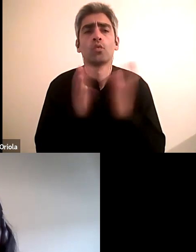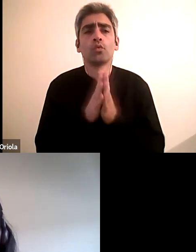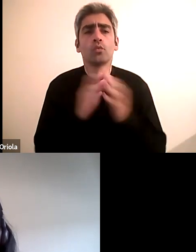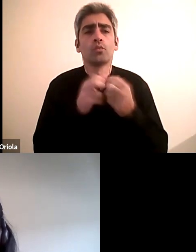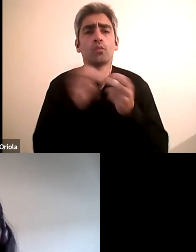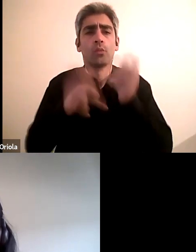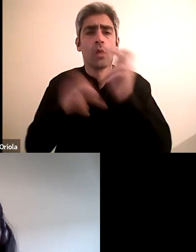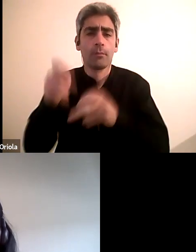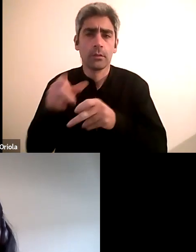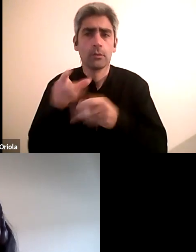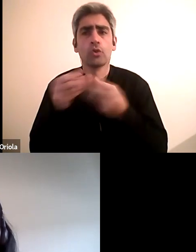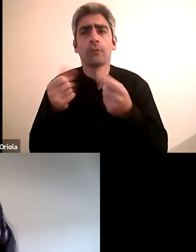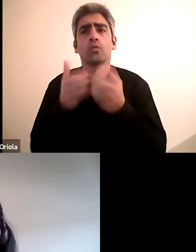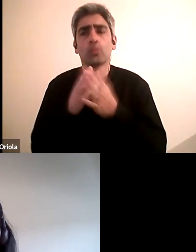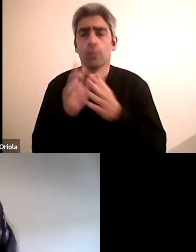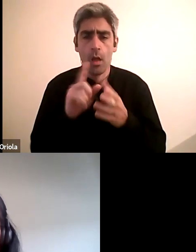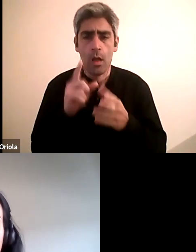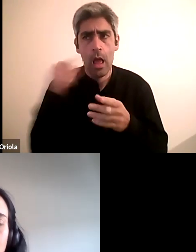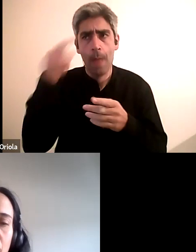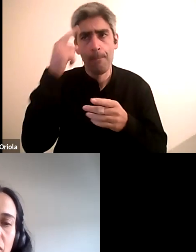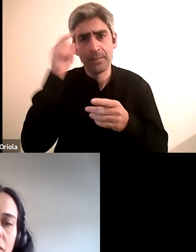vezes é essa a ideia, nem pode ser